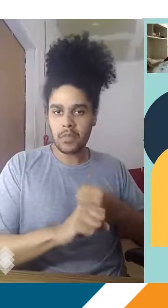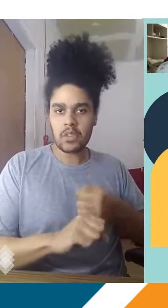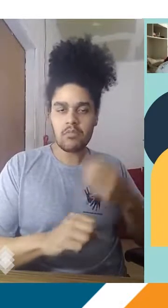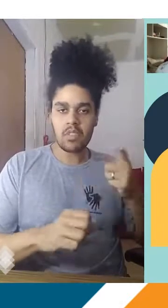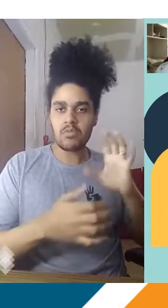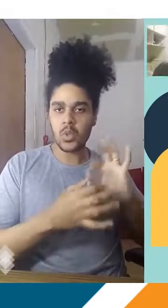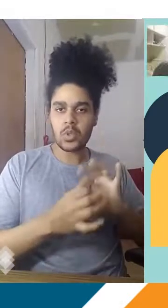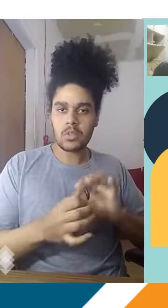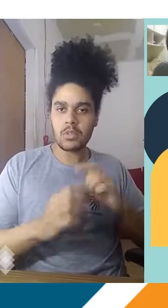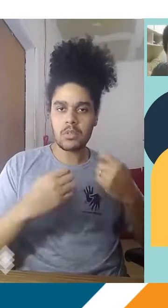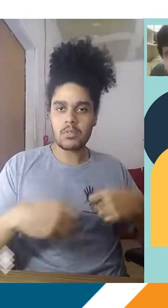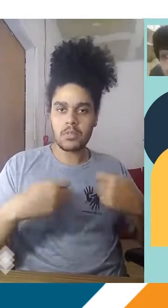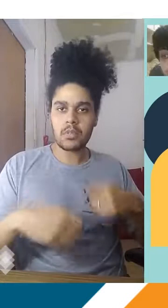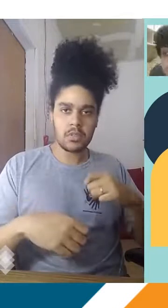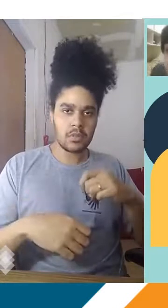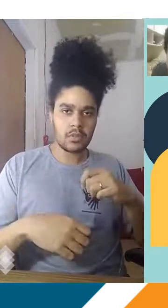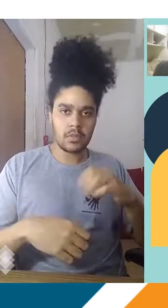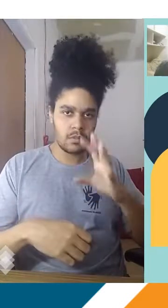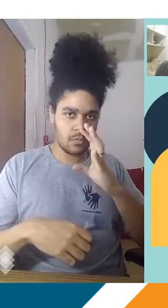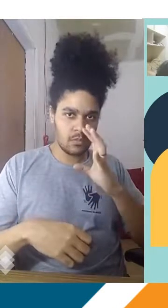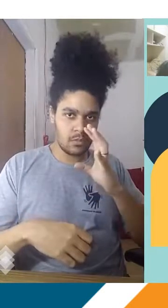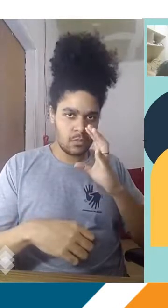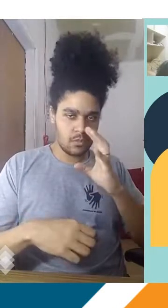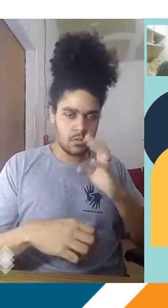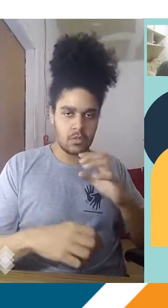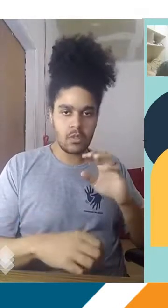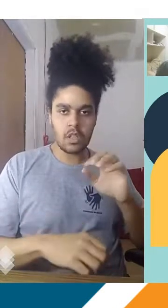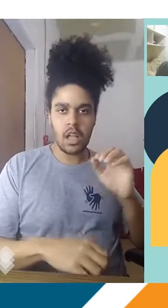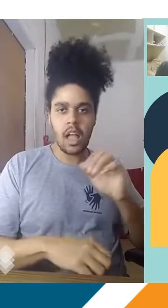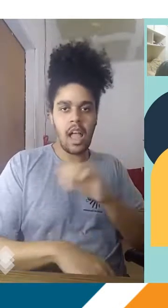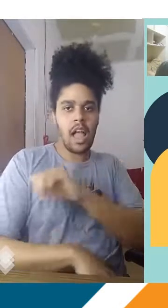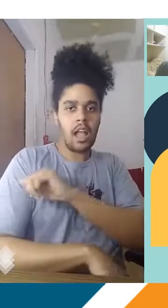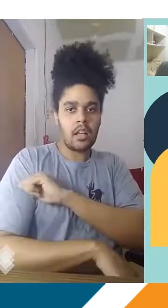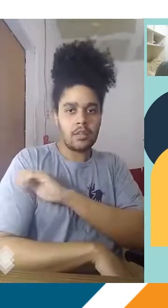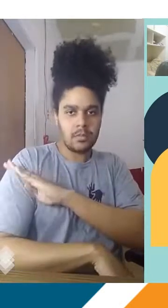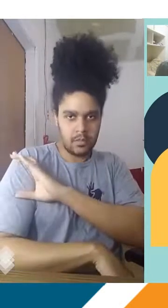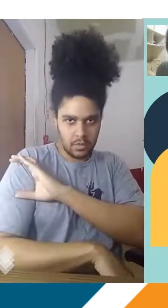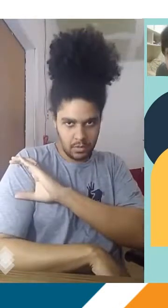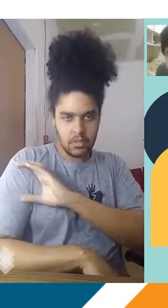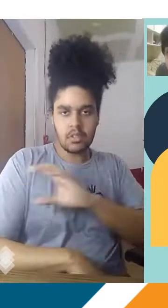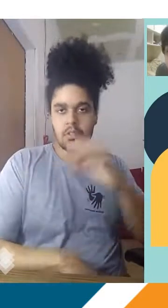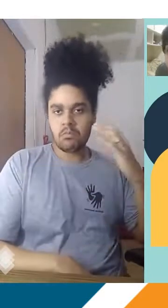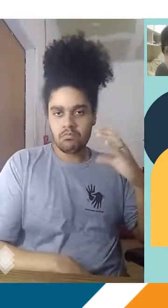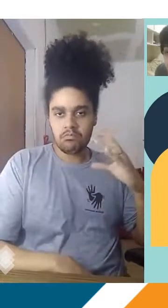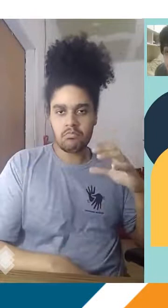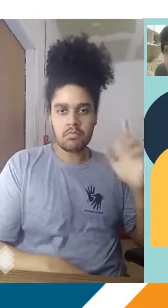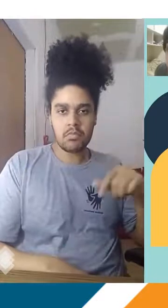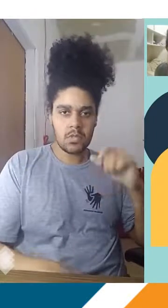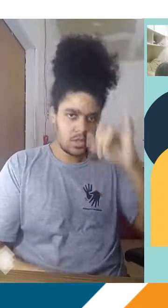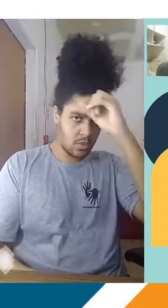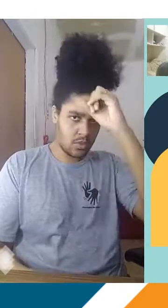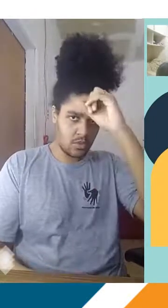enfim. Diante desse contexto, é preciso analisar a ausência de alfabetização científica e a ignorância da sociedade